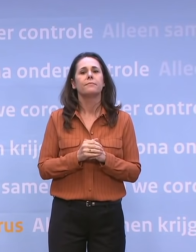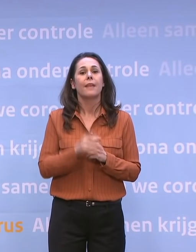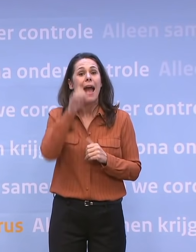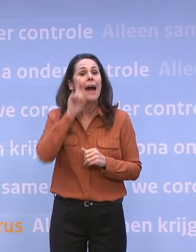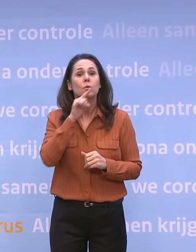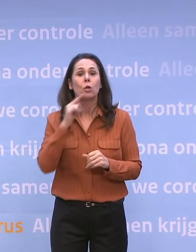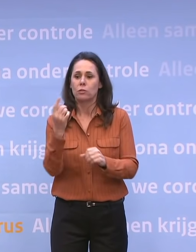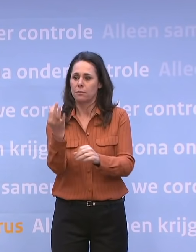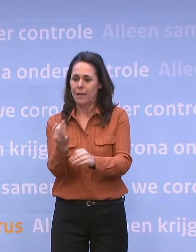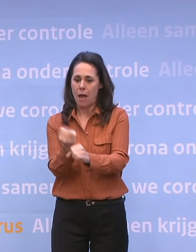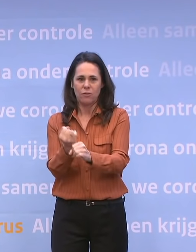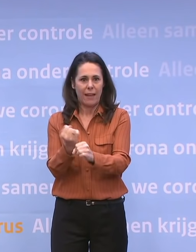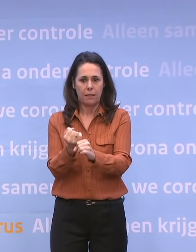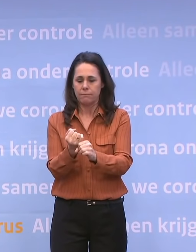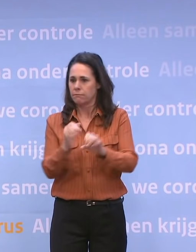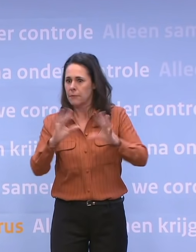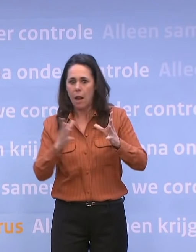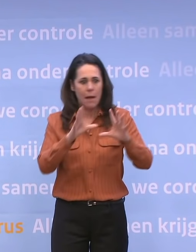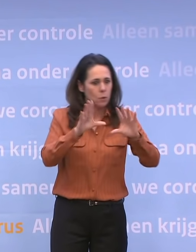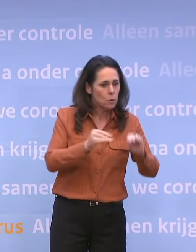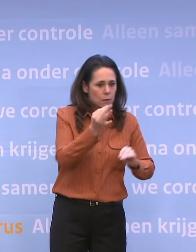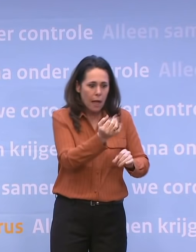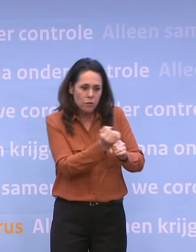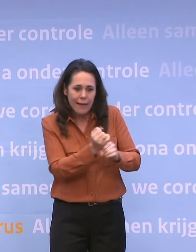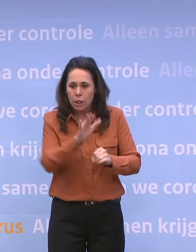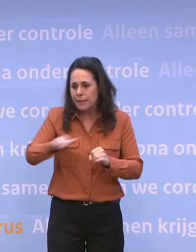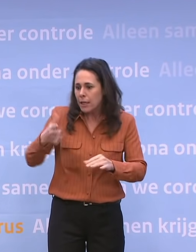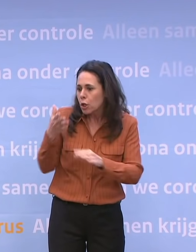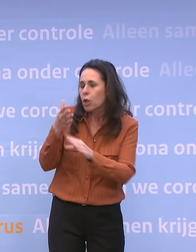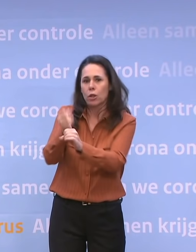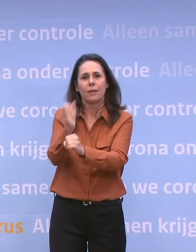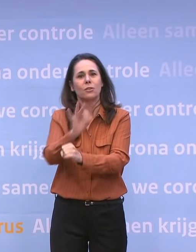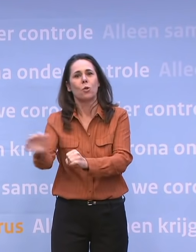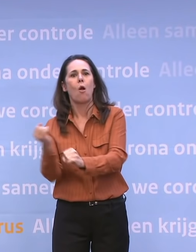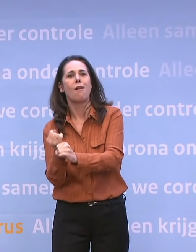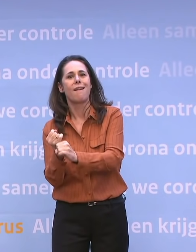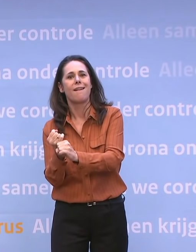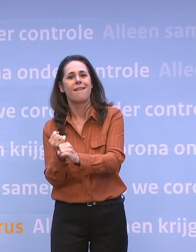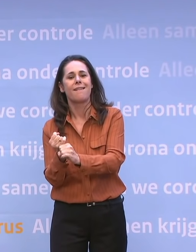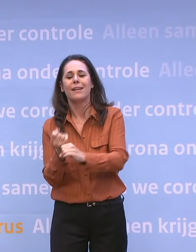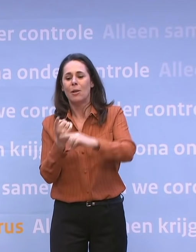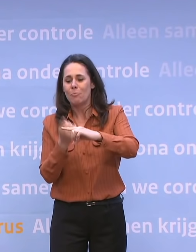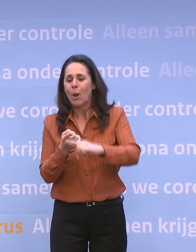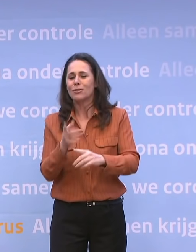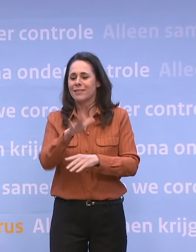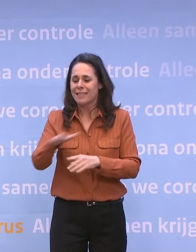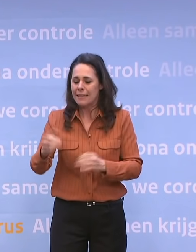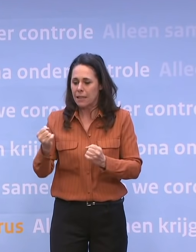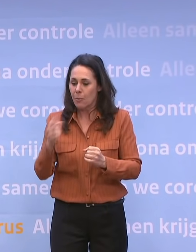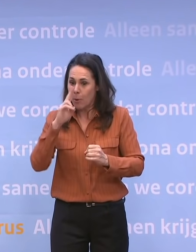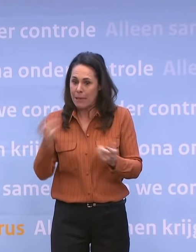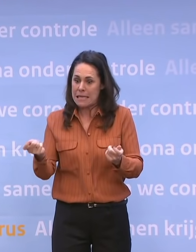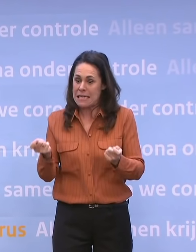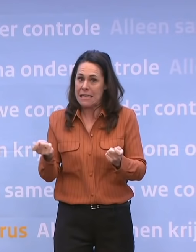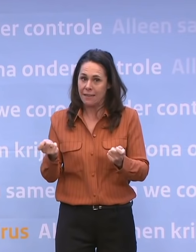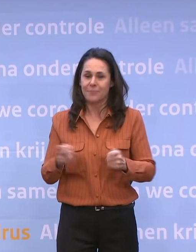ouders, die met kunst en vliegwerk hun kinderen aan het helpen zijn met het schoolwerk en tegelijkertijd die kinderen ook proberen onder controle te